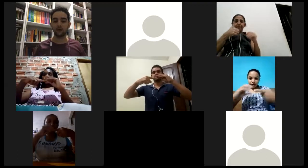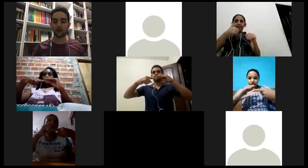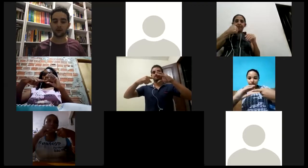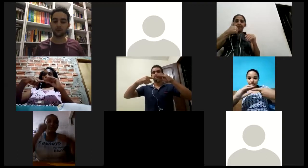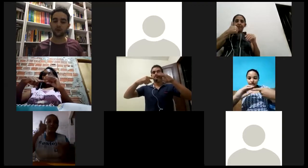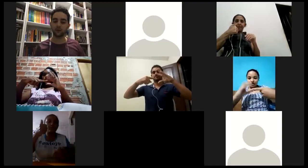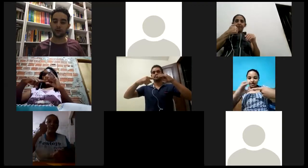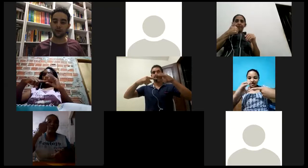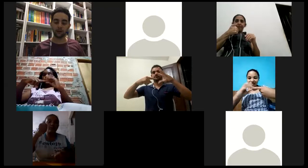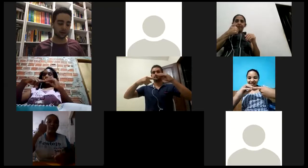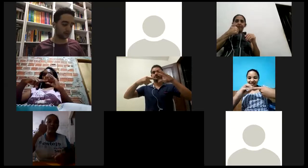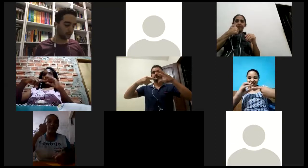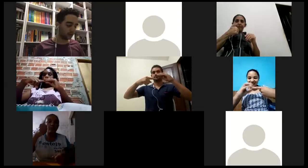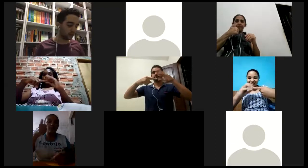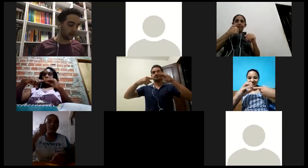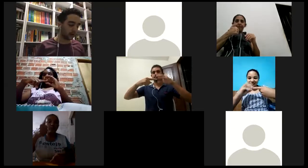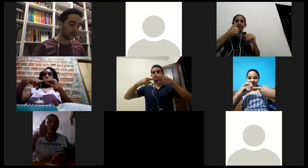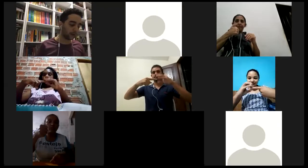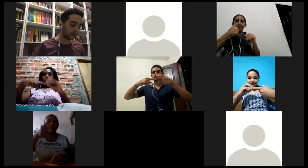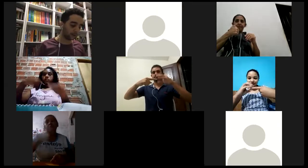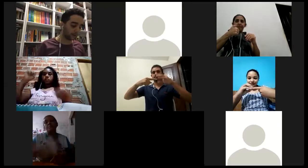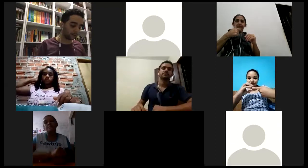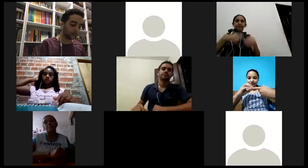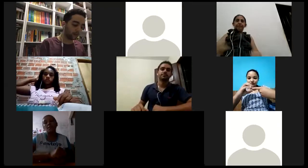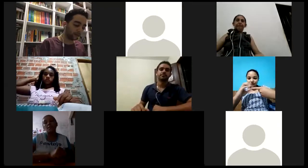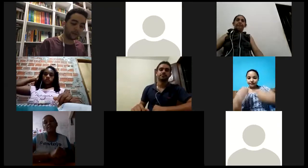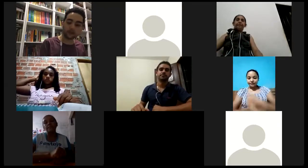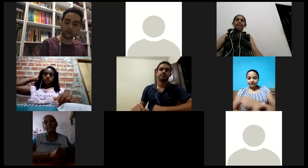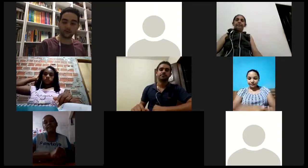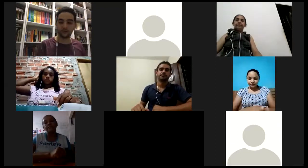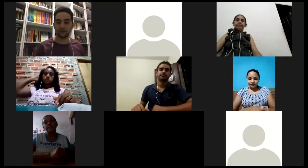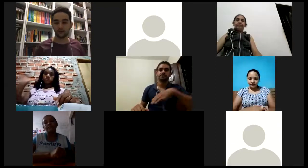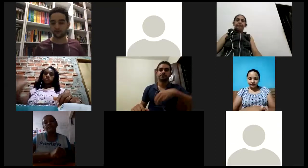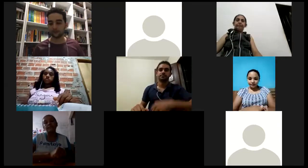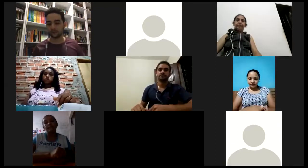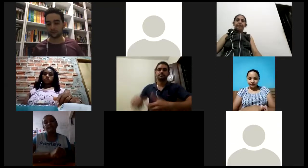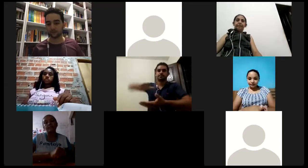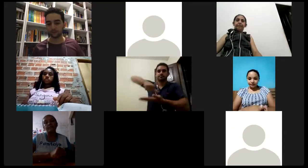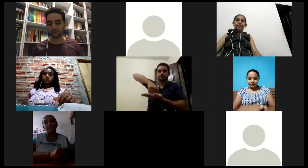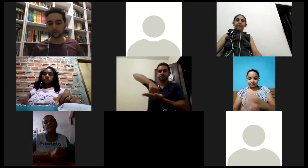Que tem a caneta de blocar e a caneta de apertar. Fita adesiva.